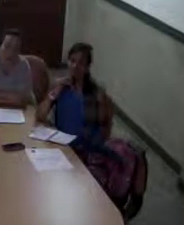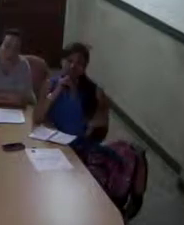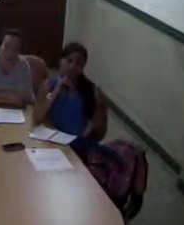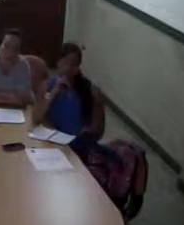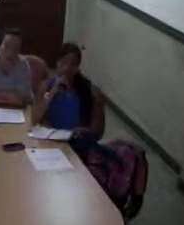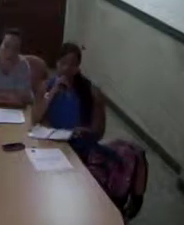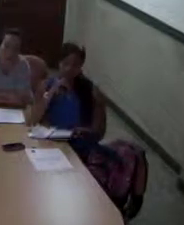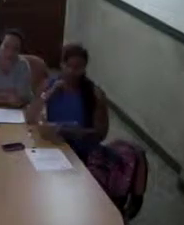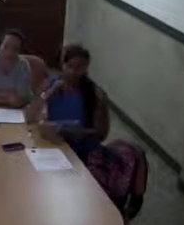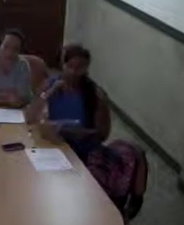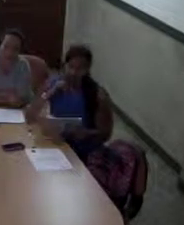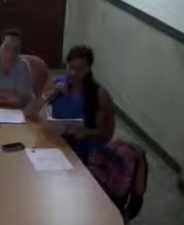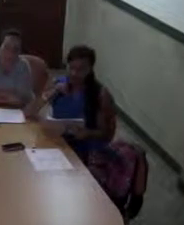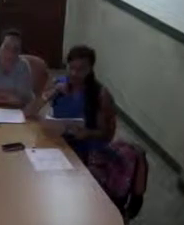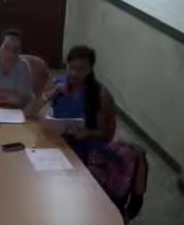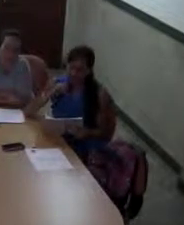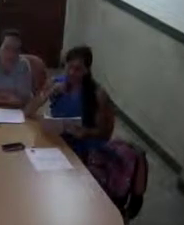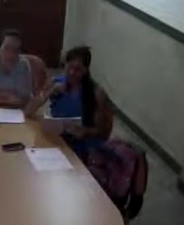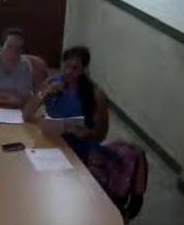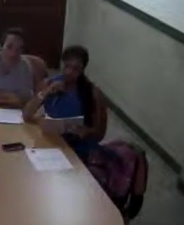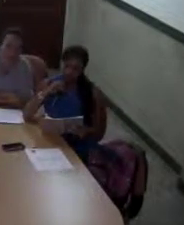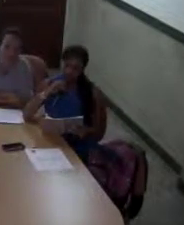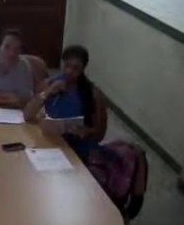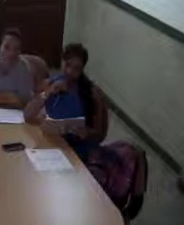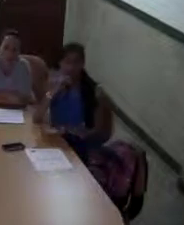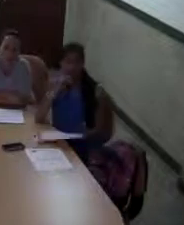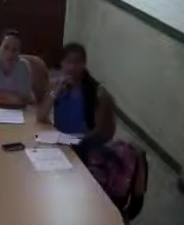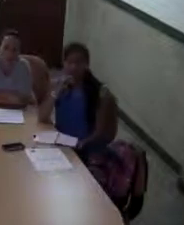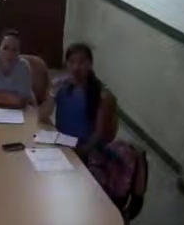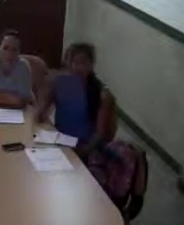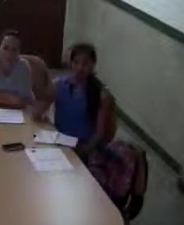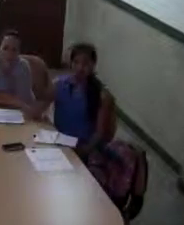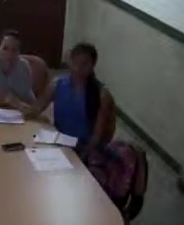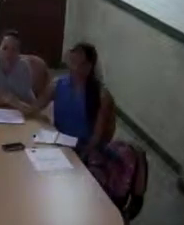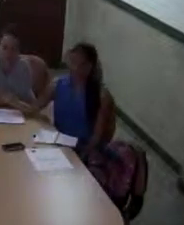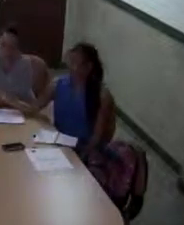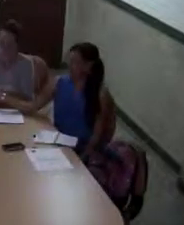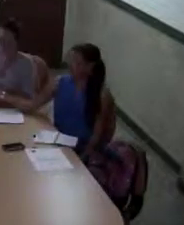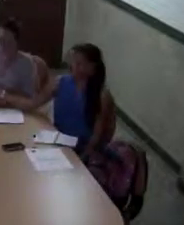esa cualificación para que puedan ejercer buena labor.